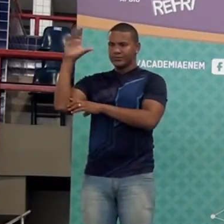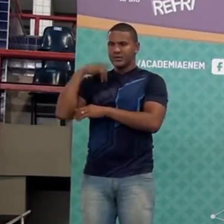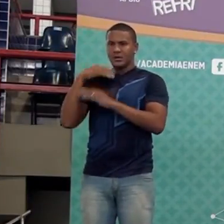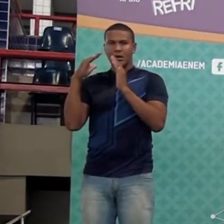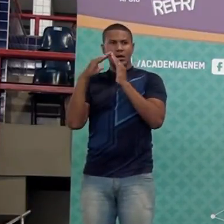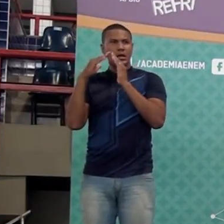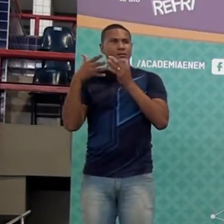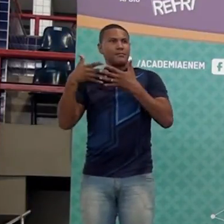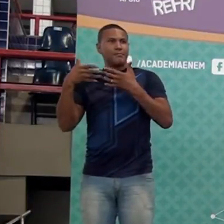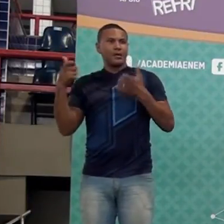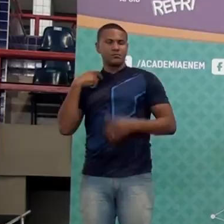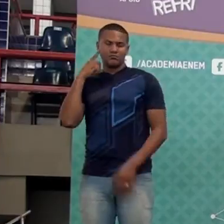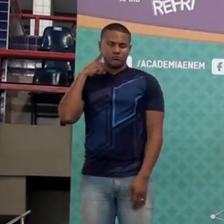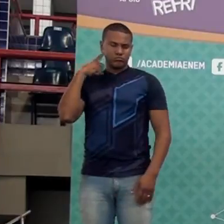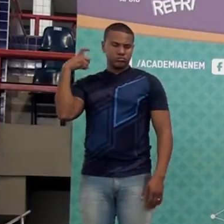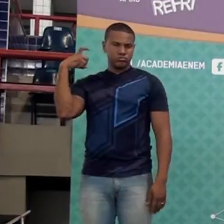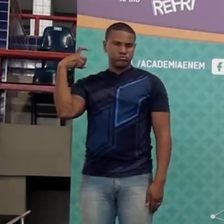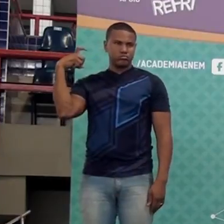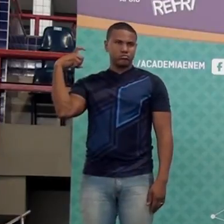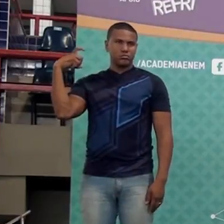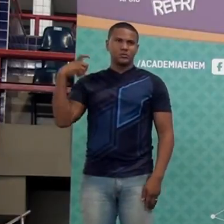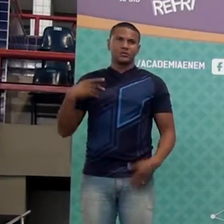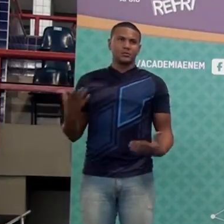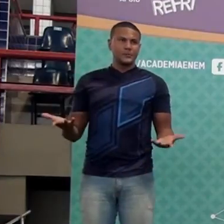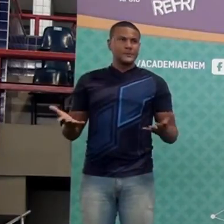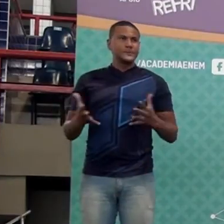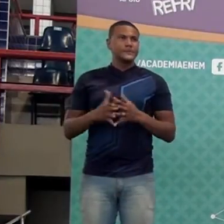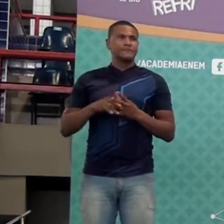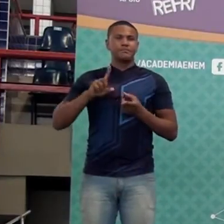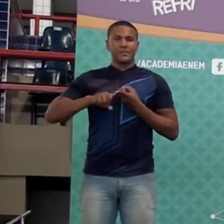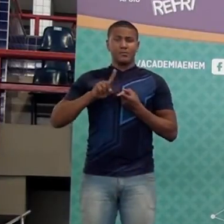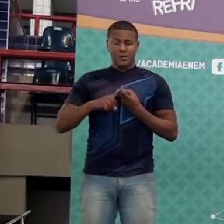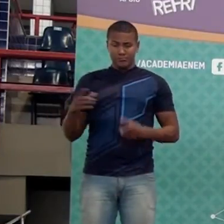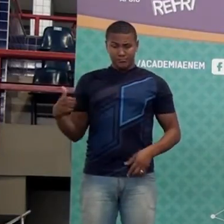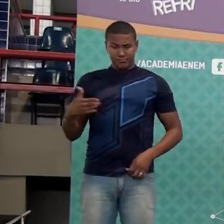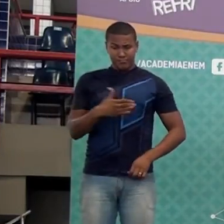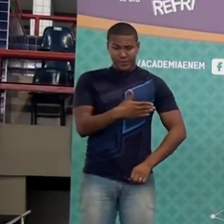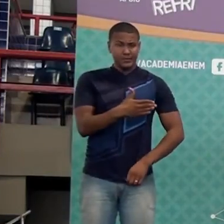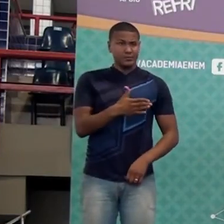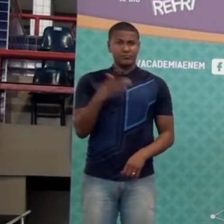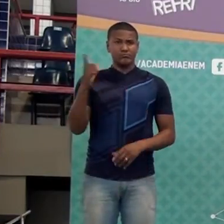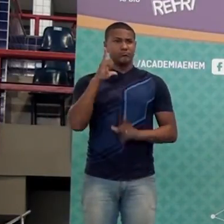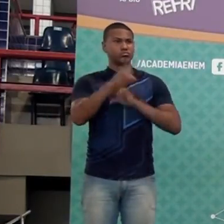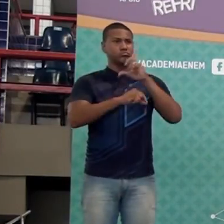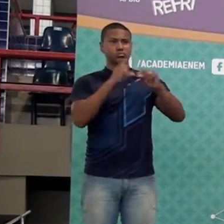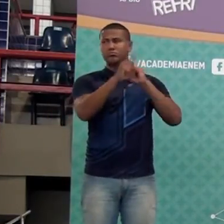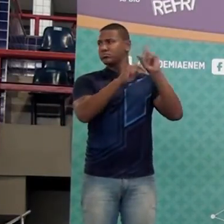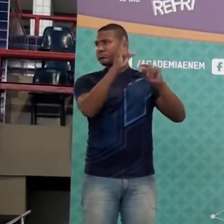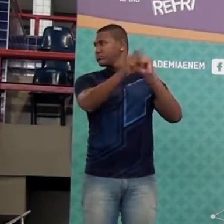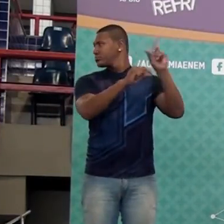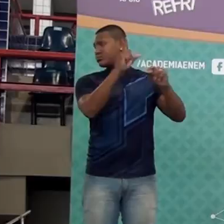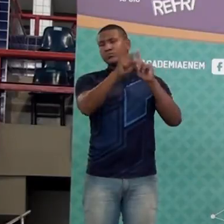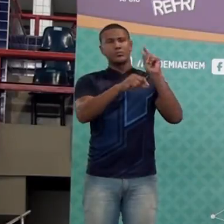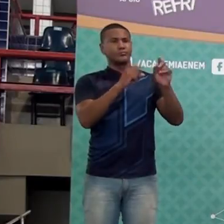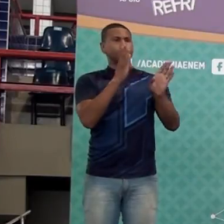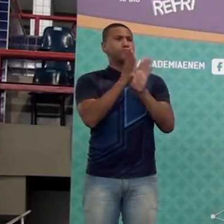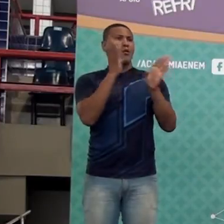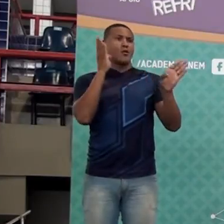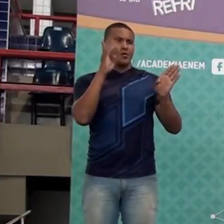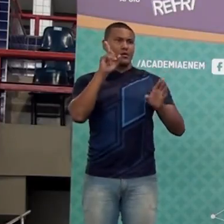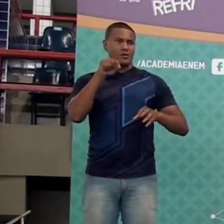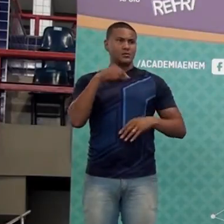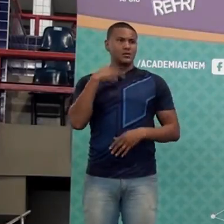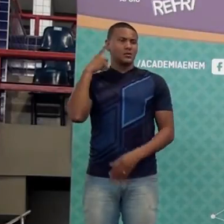muito afetadas por esse ruído, e até os peixes podem ter uma migração provocada também por esse ruído